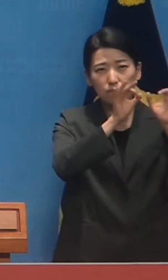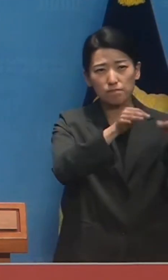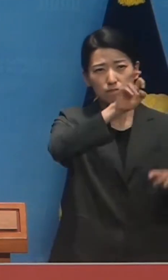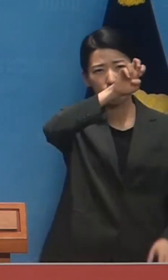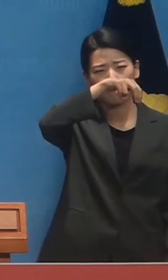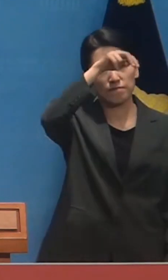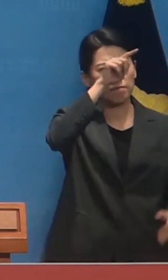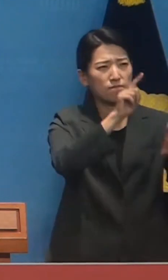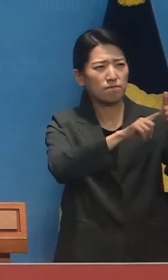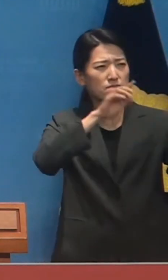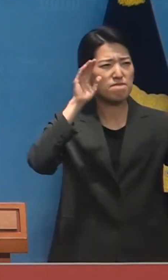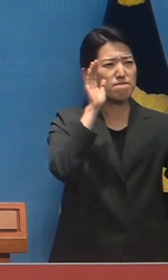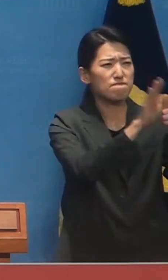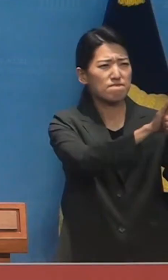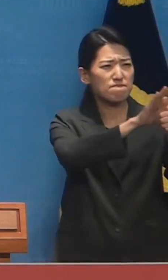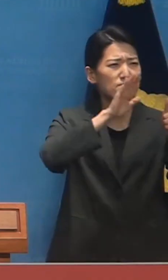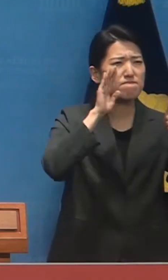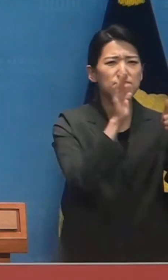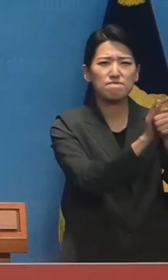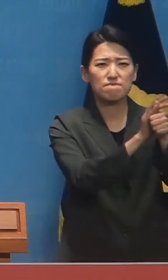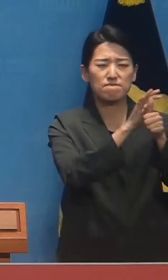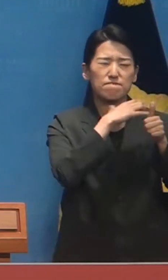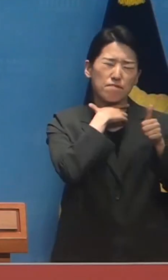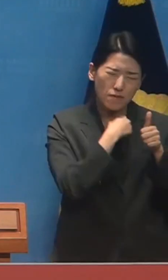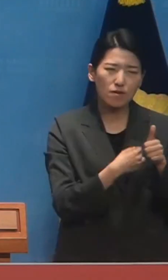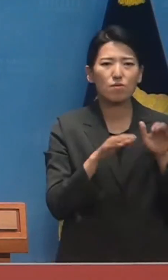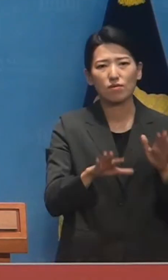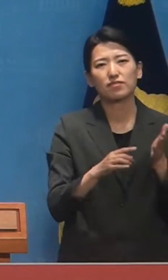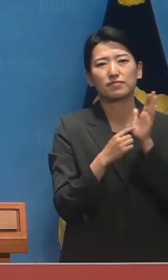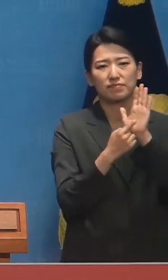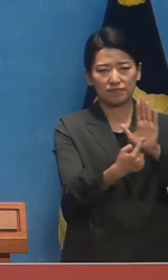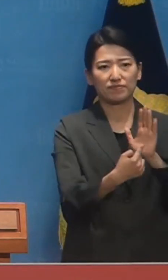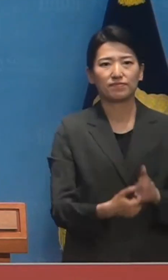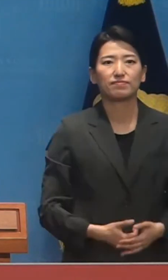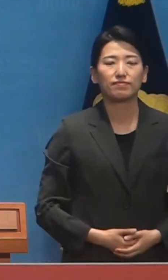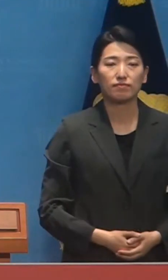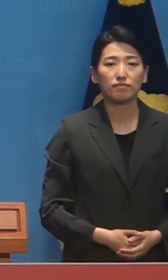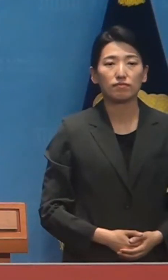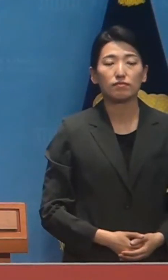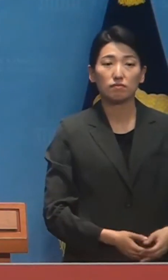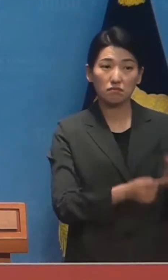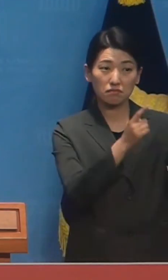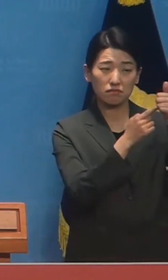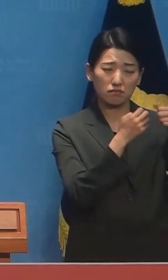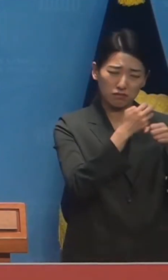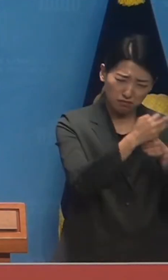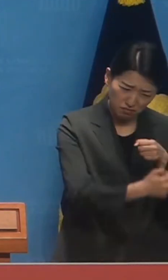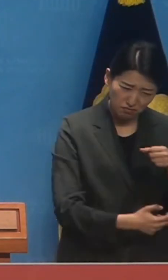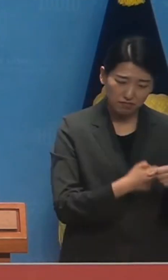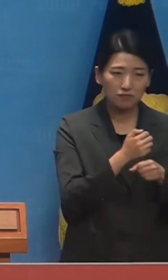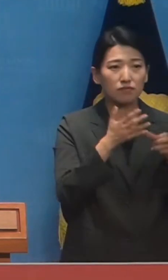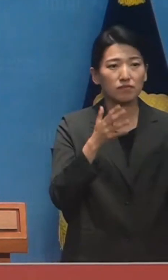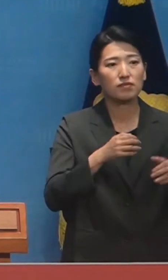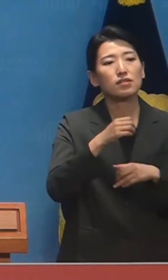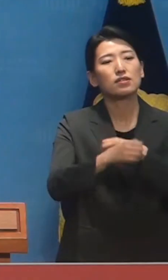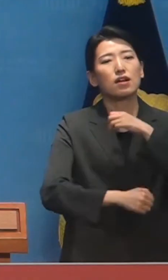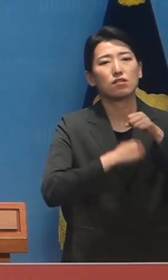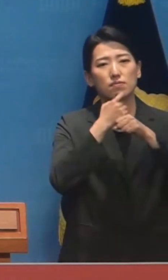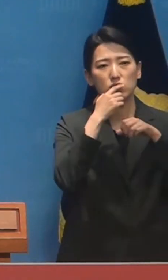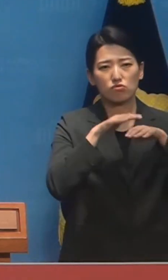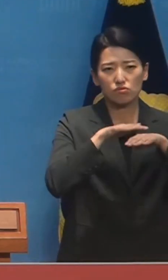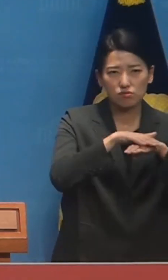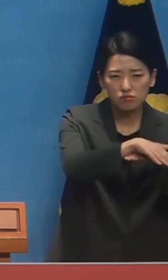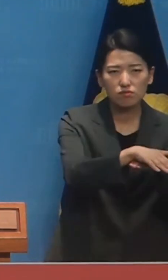후보를 전폭적으로 지지하자고 나왔습니다. 김문수 후보는 수십 년간 자유민주주의와